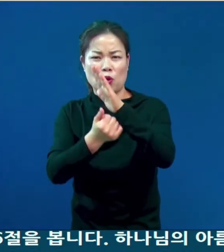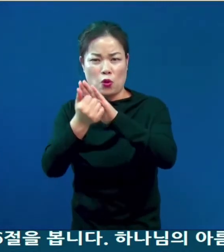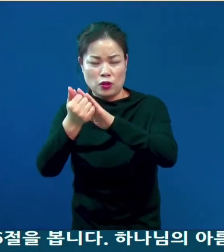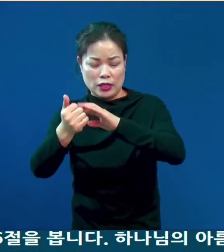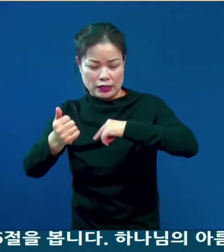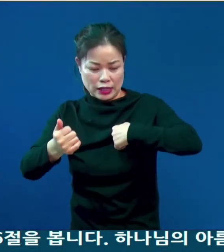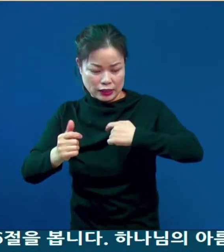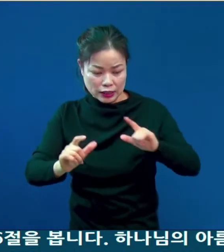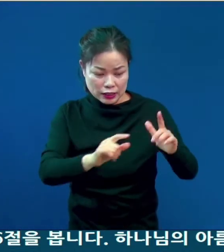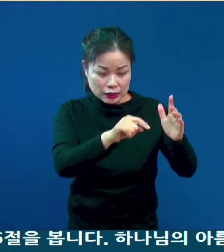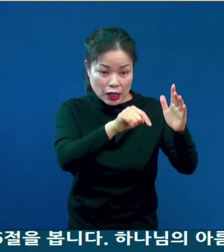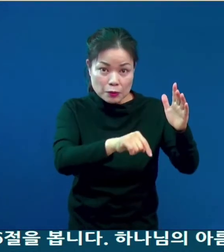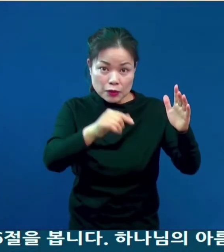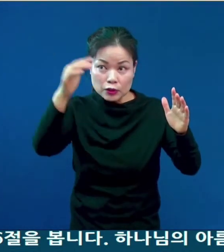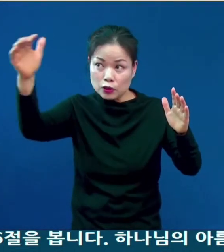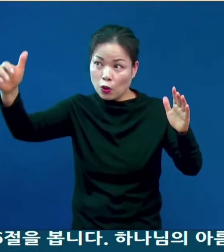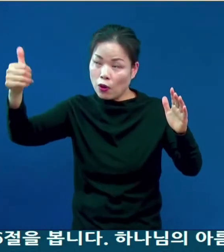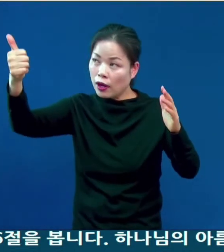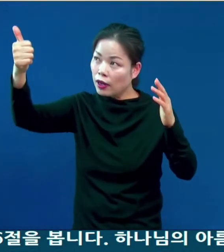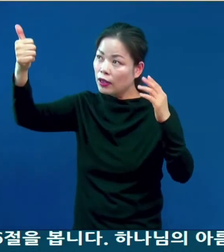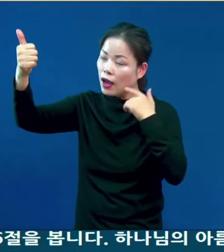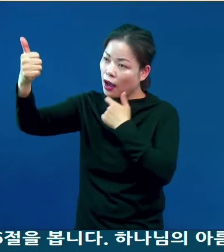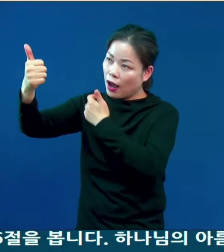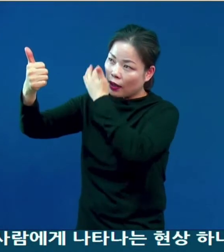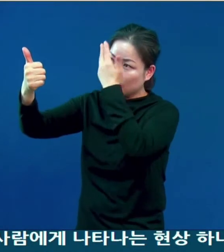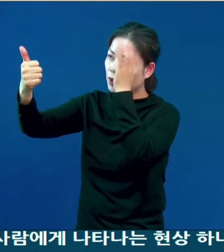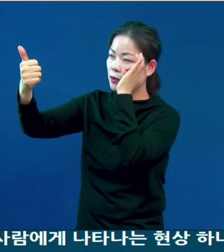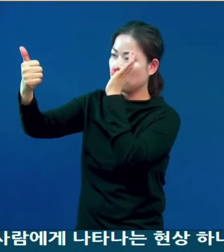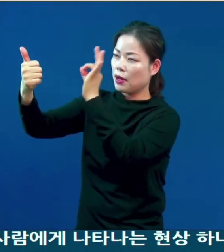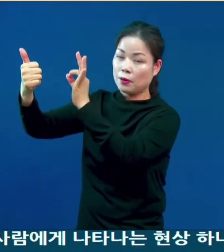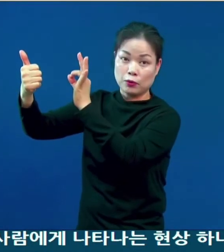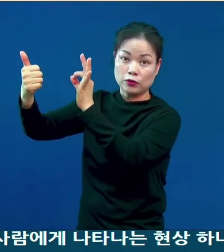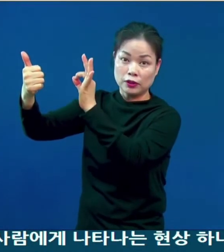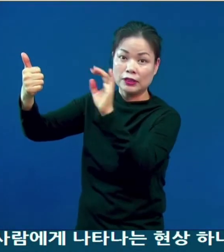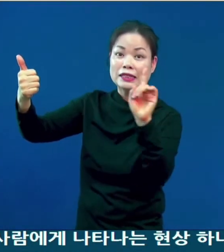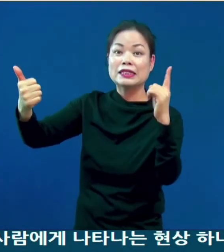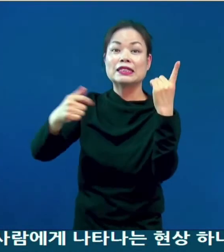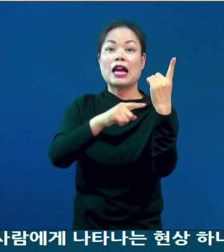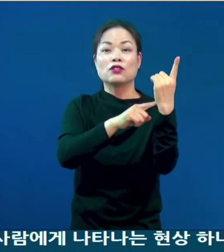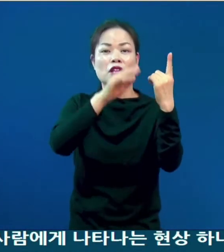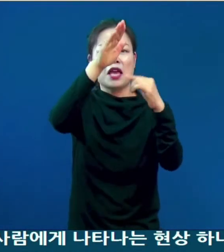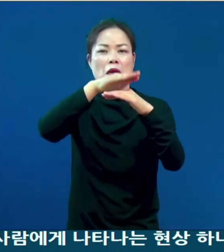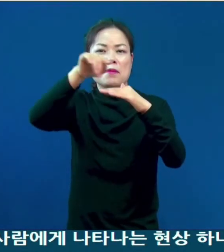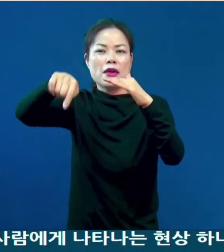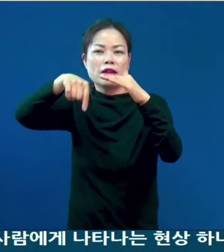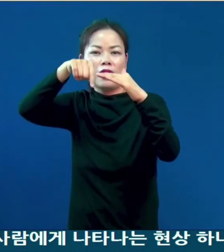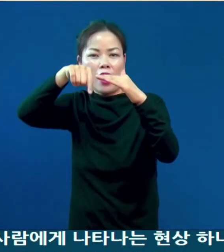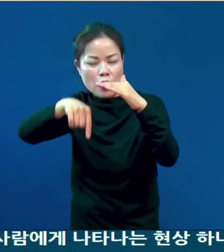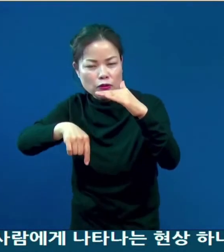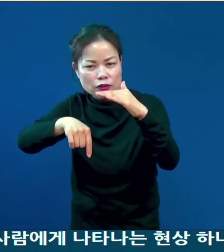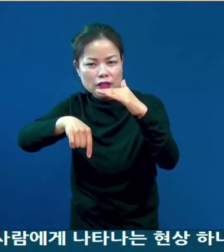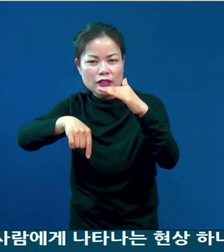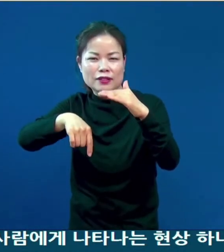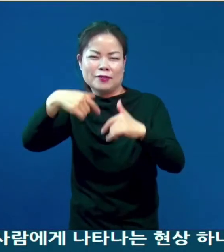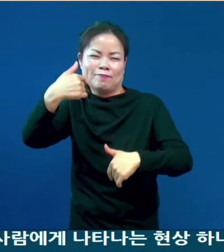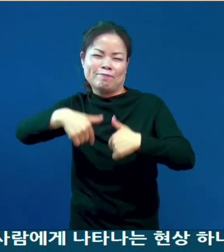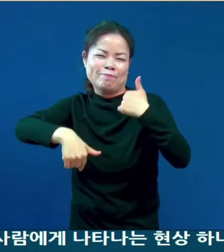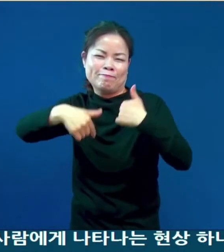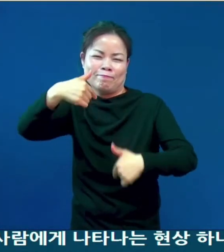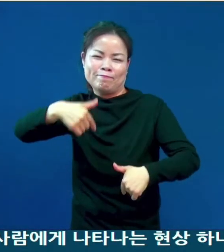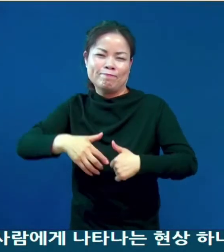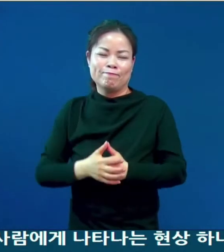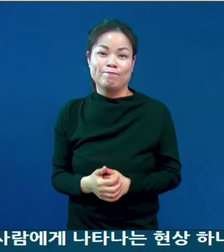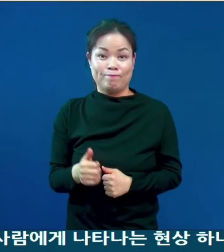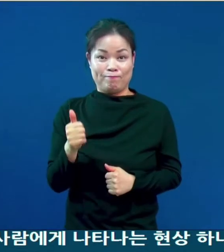상황 속에서 여호와의 아름다움을 바라보는 데 있었던 그 다윗이 예배 가운데 나갔을 때 얼마나 더 기쁘겠습니까?